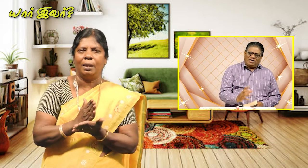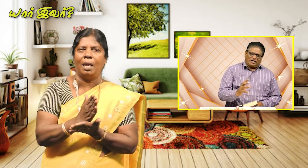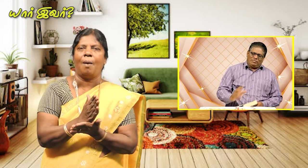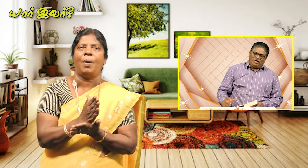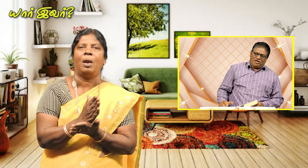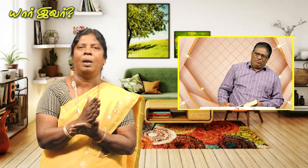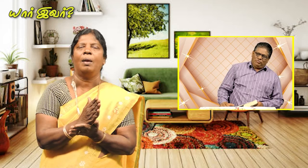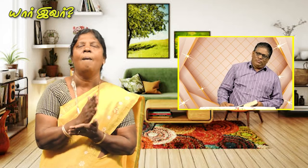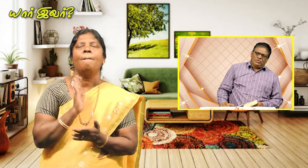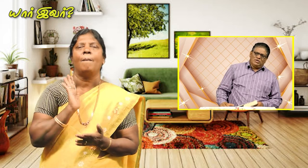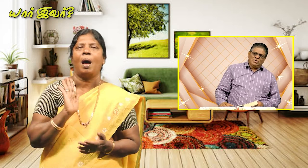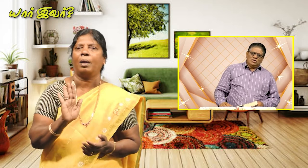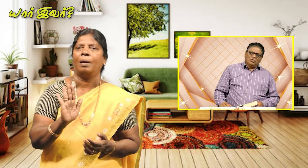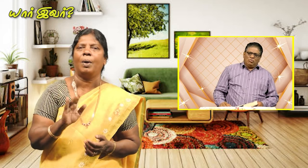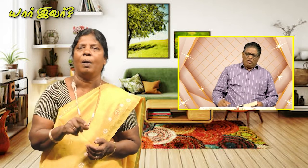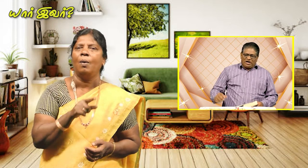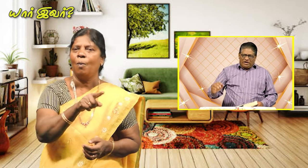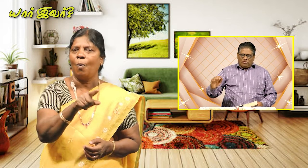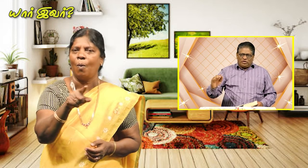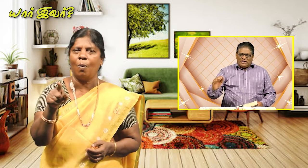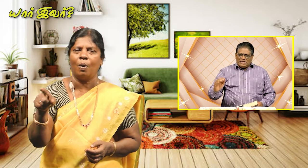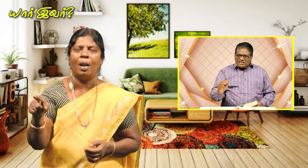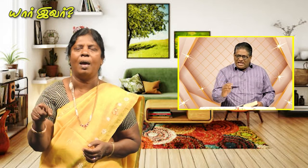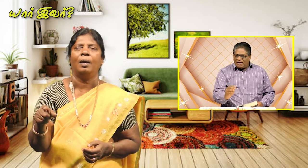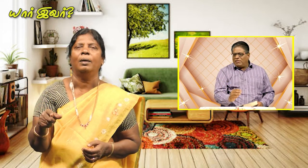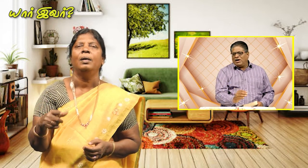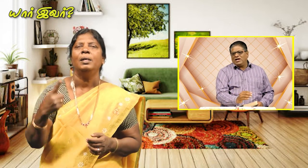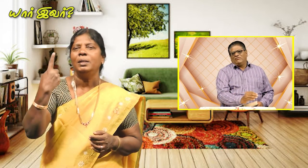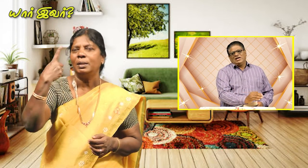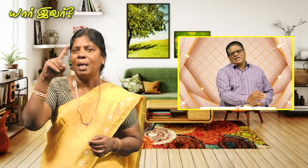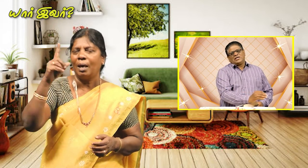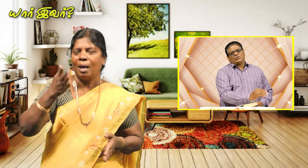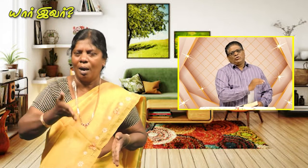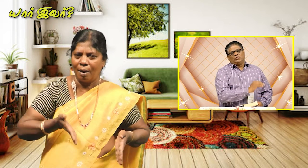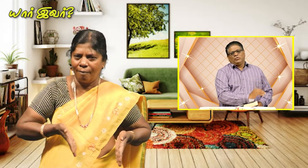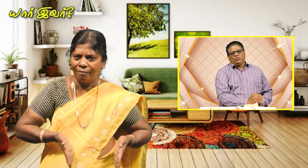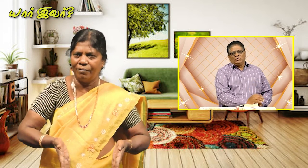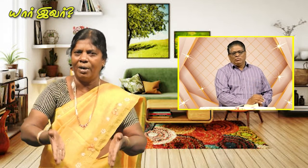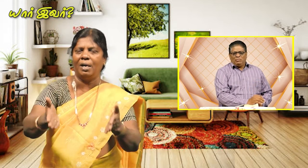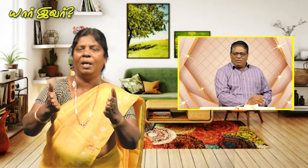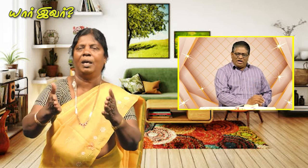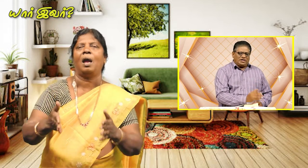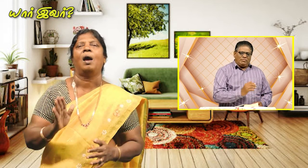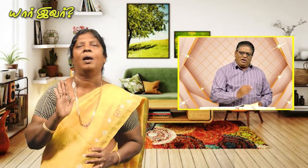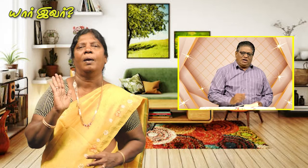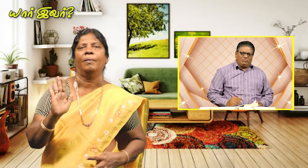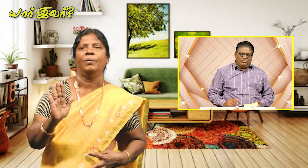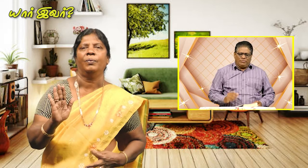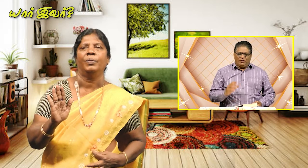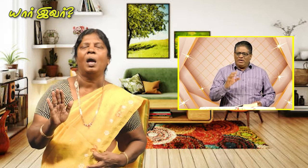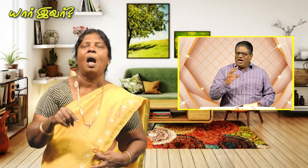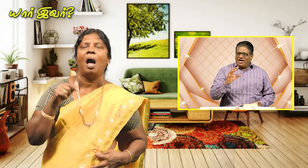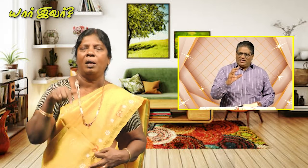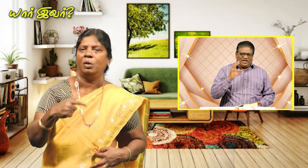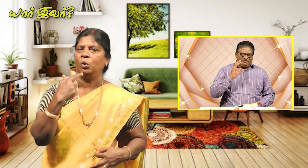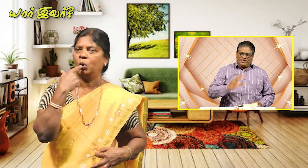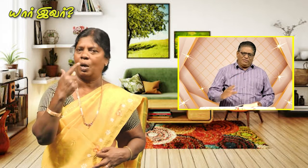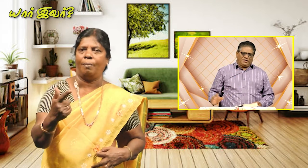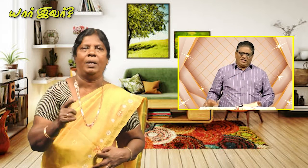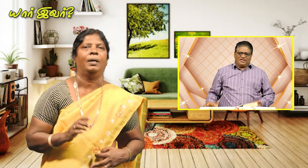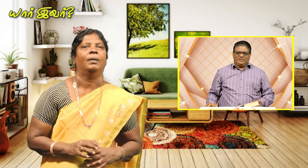சத்தியமான மார்க்கமாகவும், உங்களை ஒரு நித்தியமான வழிக்கு கொண்டு போகும் மார்க்கமாகவும்